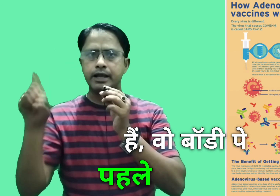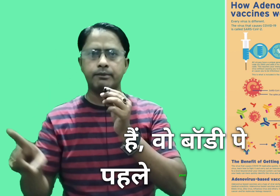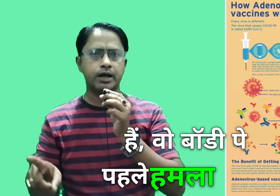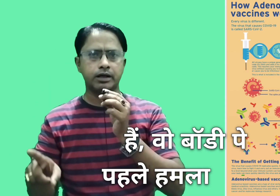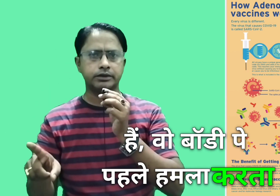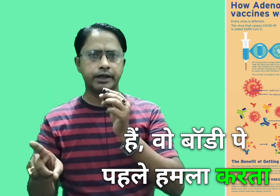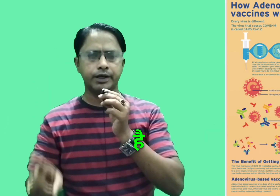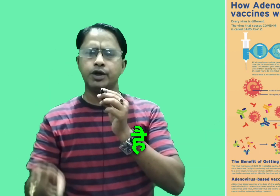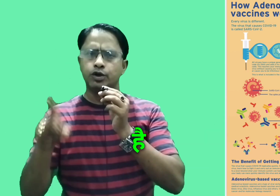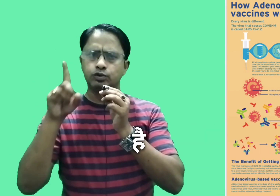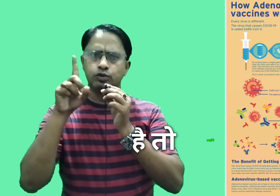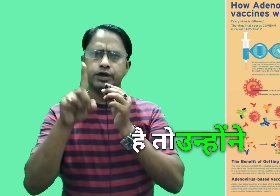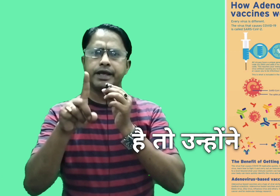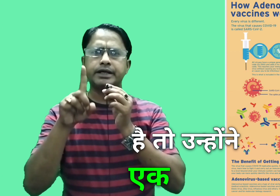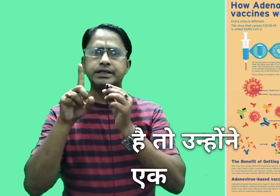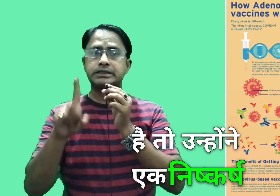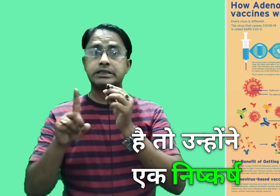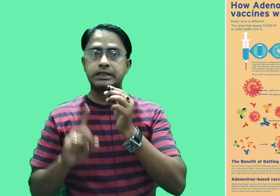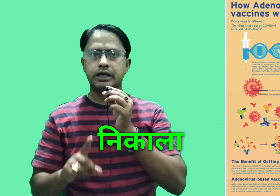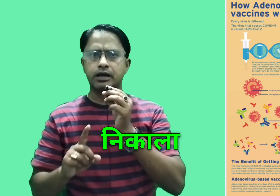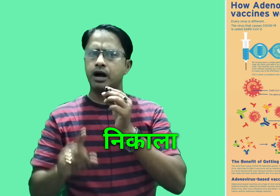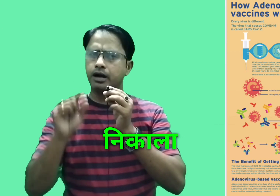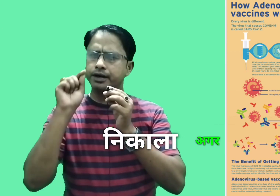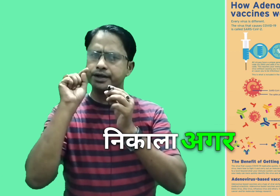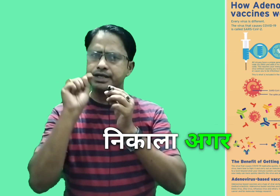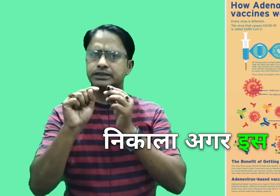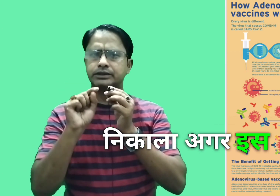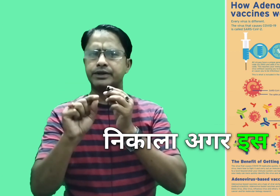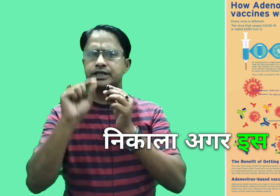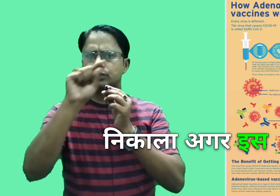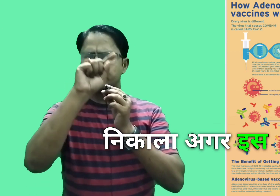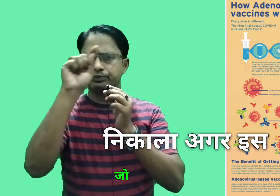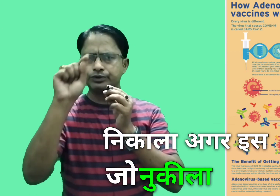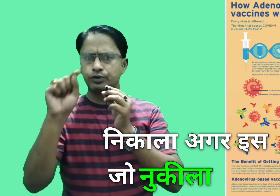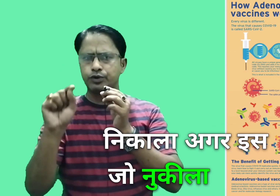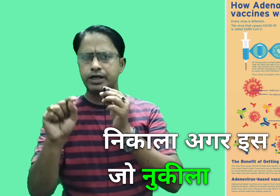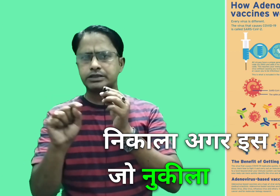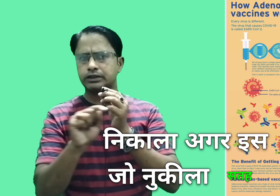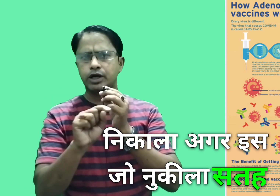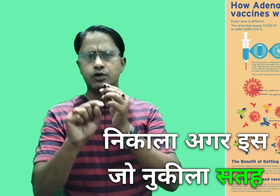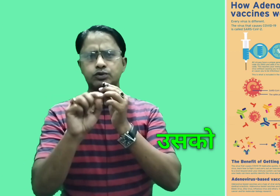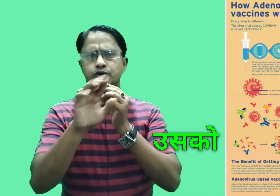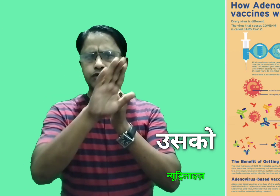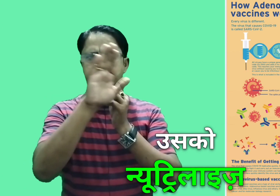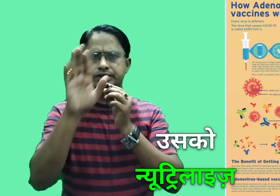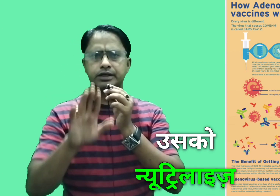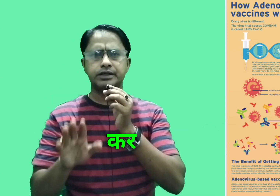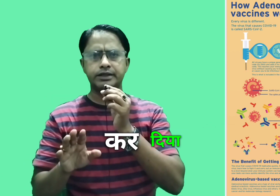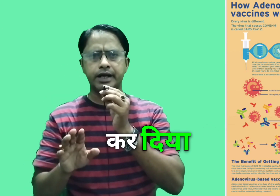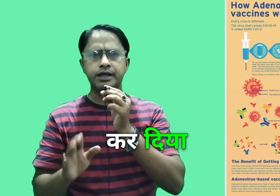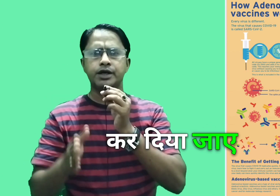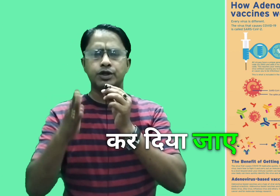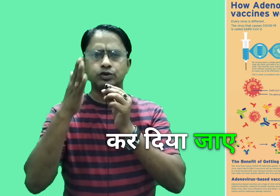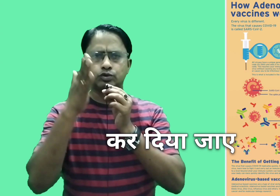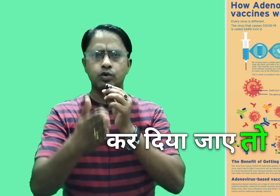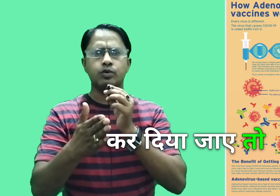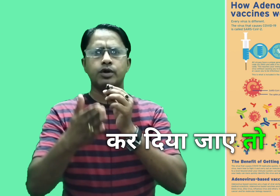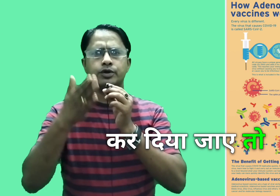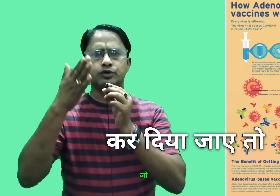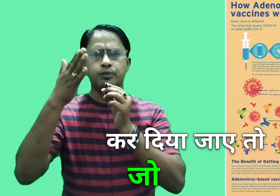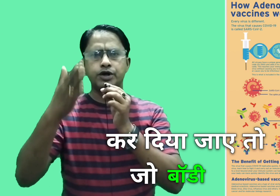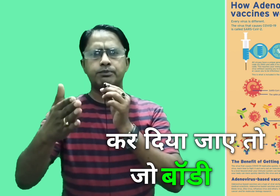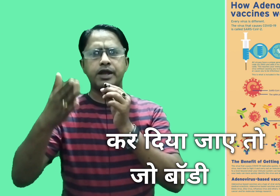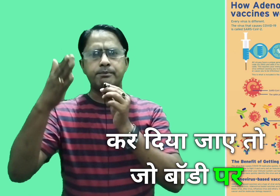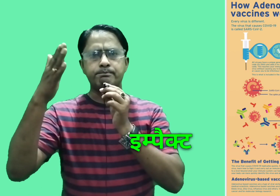पर पहले हमला करता है। तो उन्होंने एक निष्कर्ष निकाला, अगर इसको जो न्यूक्लियस सतह है उसको न्यूट्रलाइज कर दिया जाए